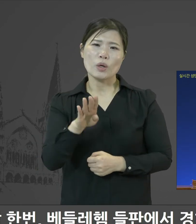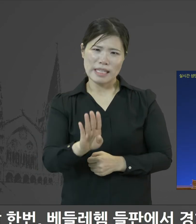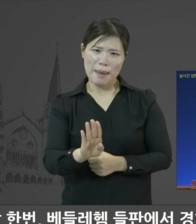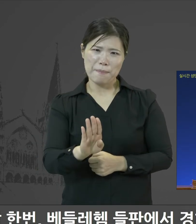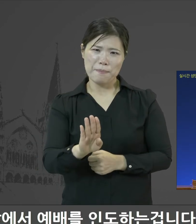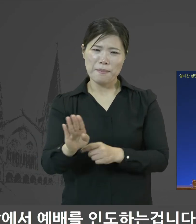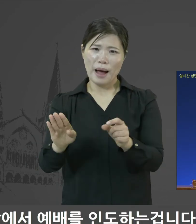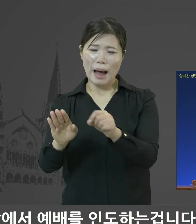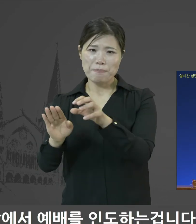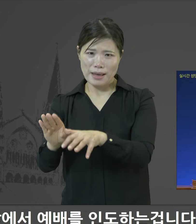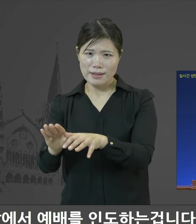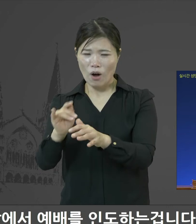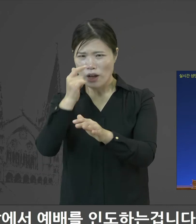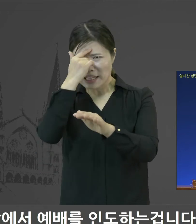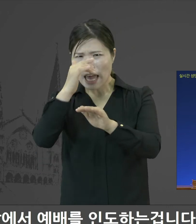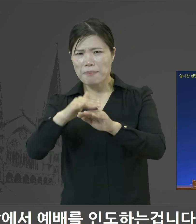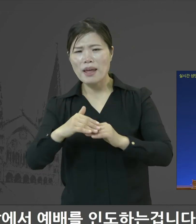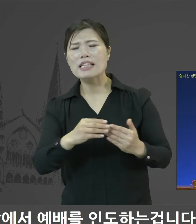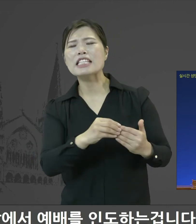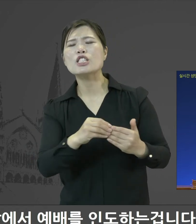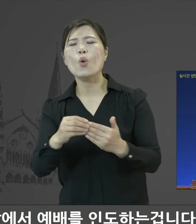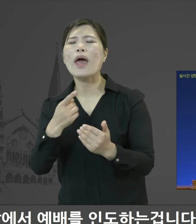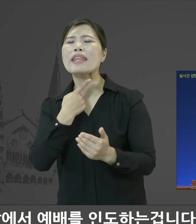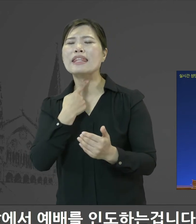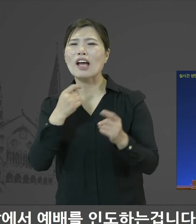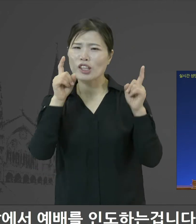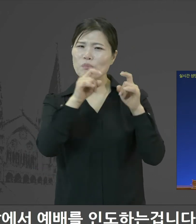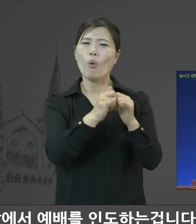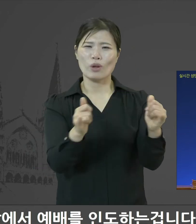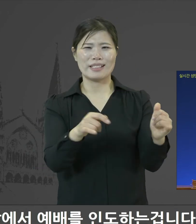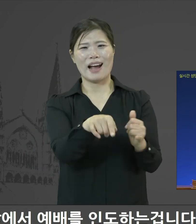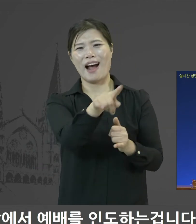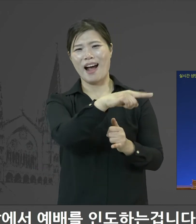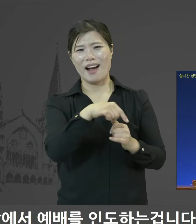겁니다. 잘했겠습니까? 못했겠습니까? 전 못했을 것 같아요.